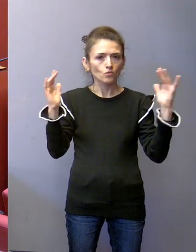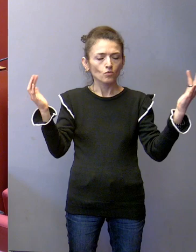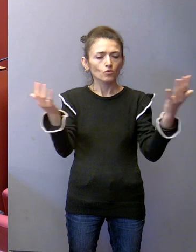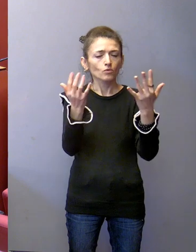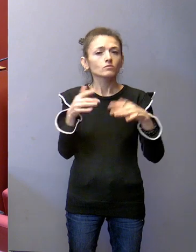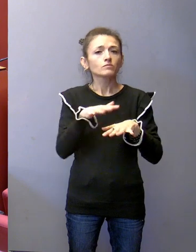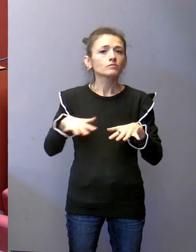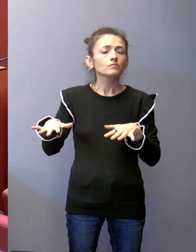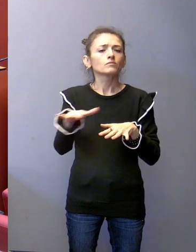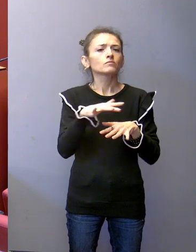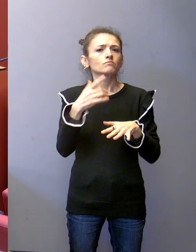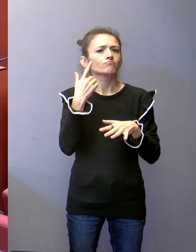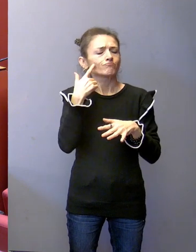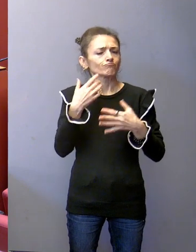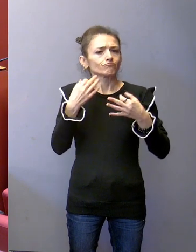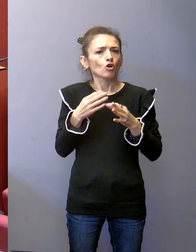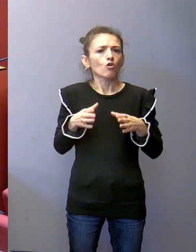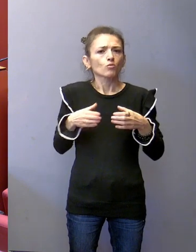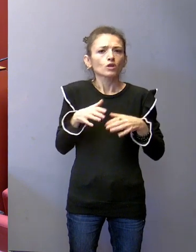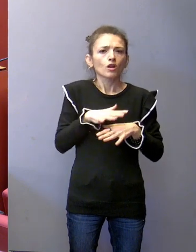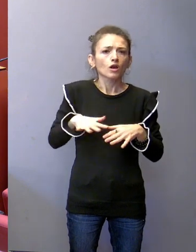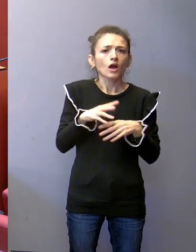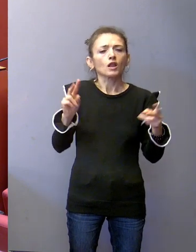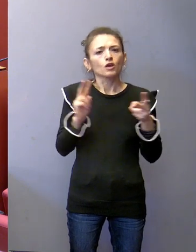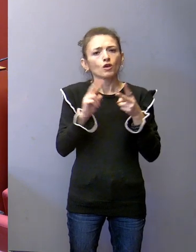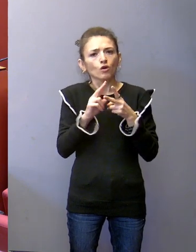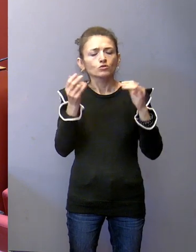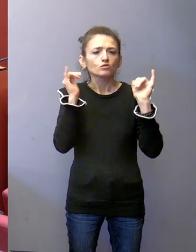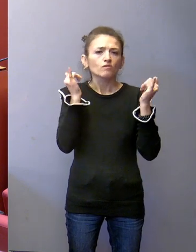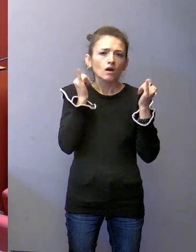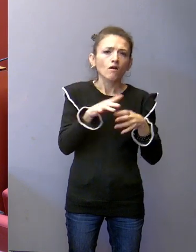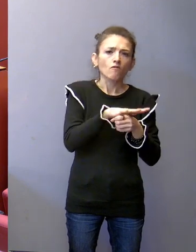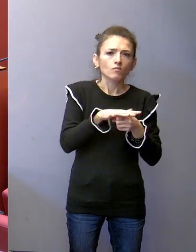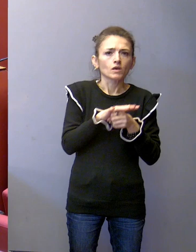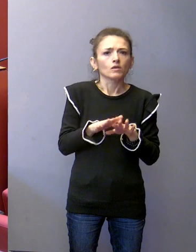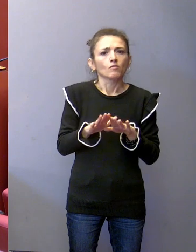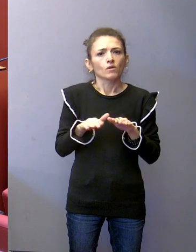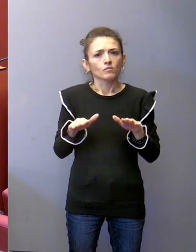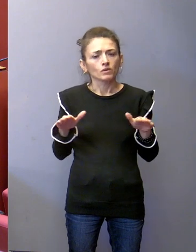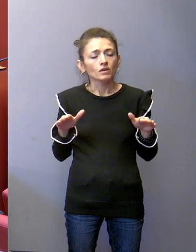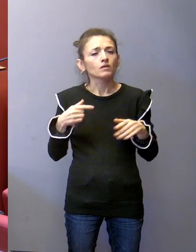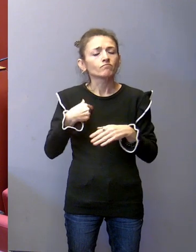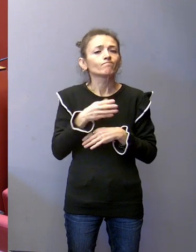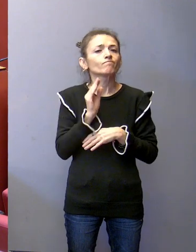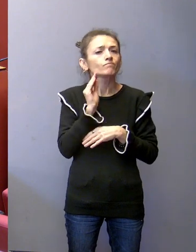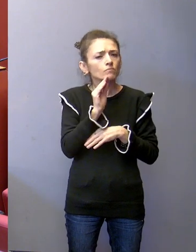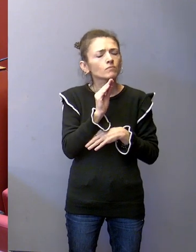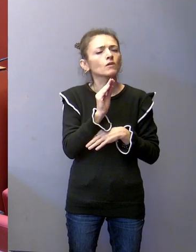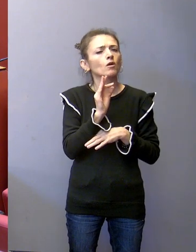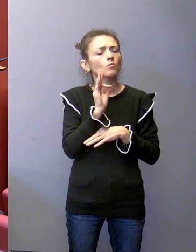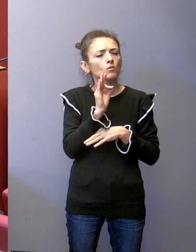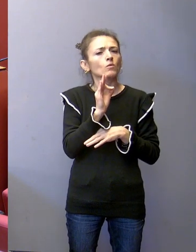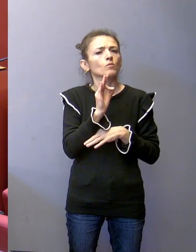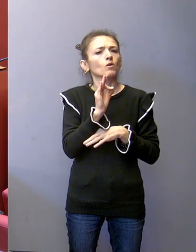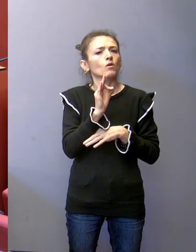affermazione del senso di comunità locale e luogo di incontro svago per famiglie e bambini La mia interrogazione va proprio ad